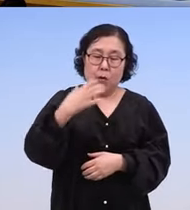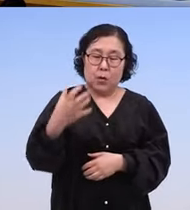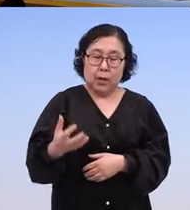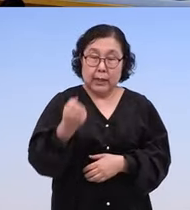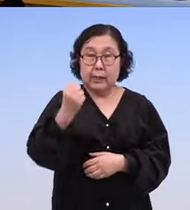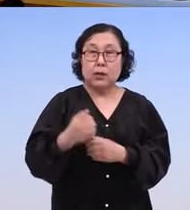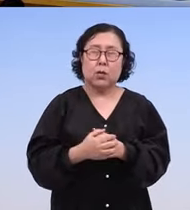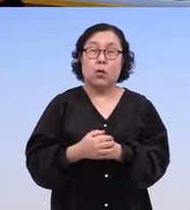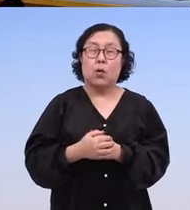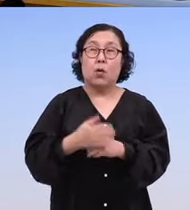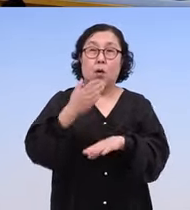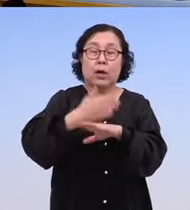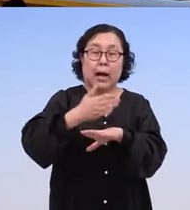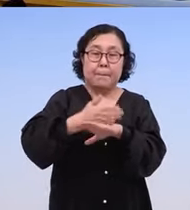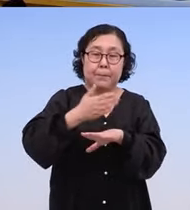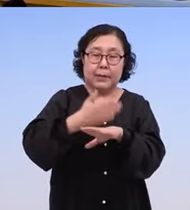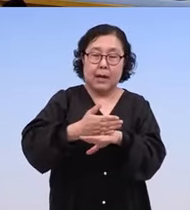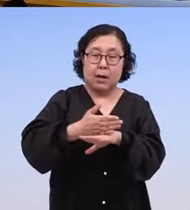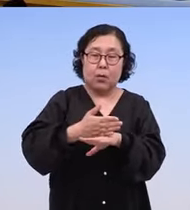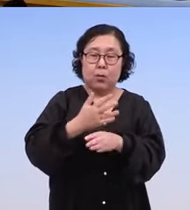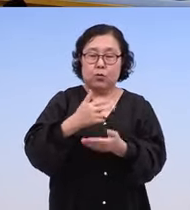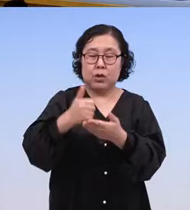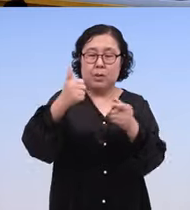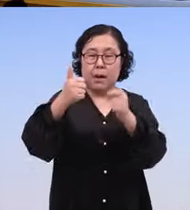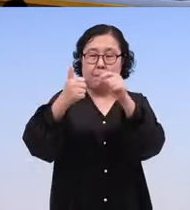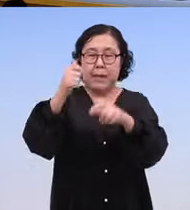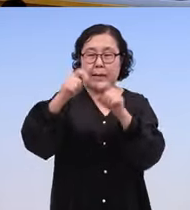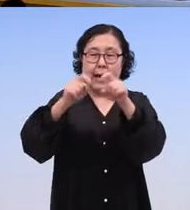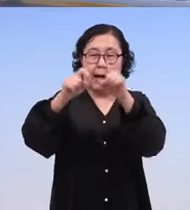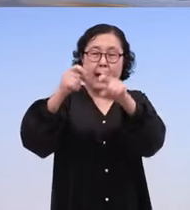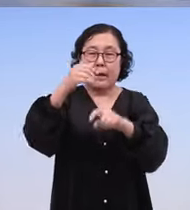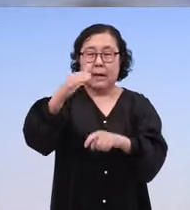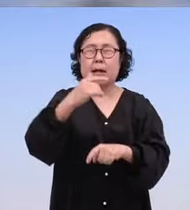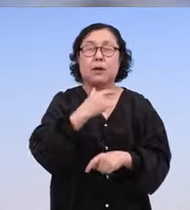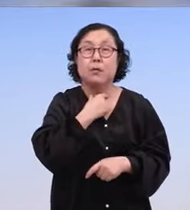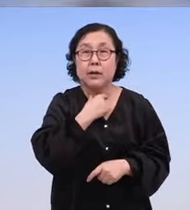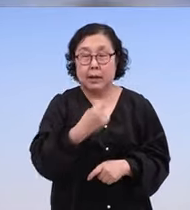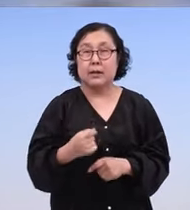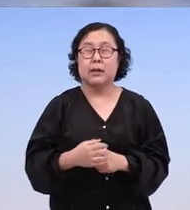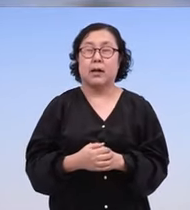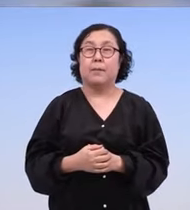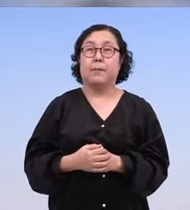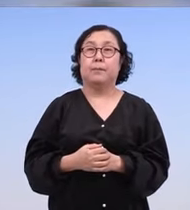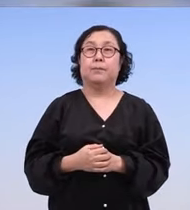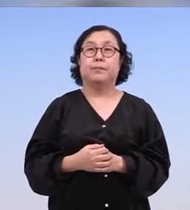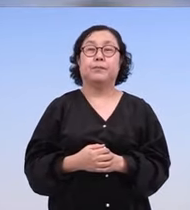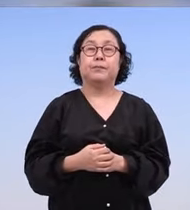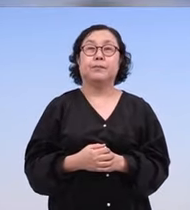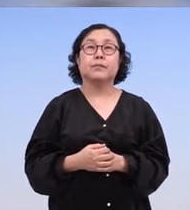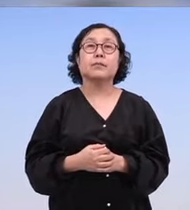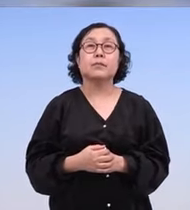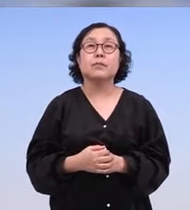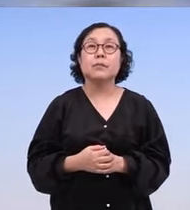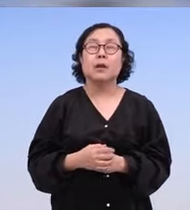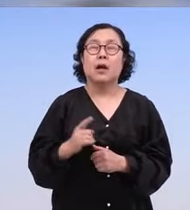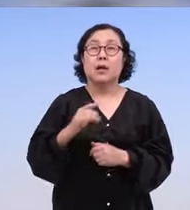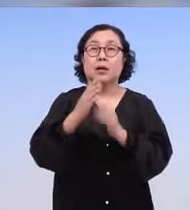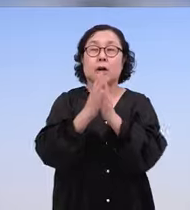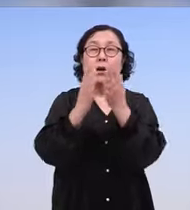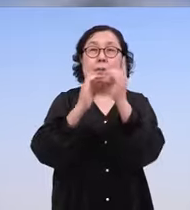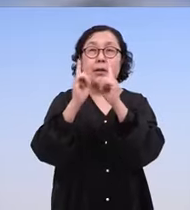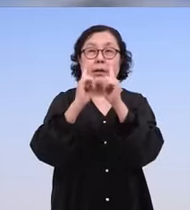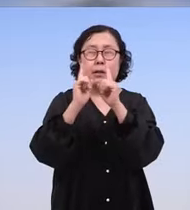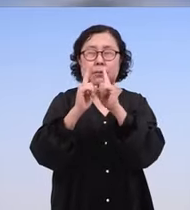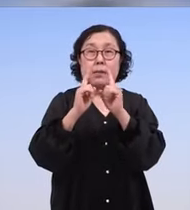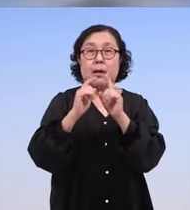나는 감사로 주님 앞에 나가는 그런 계기가 되게 하겠다. 이런 의지를 피력하는 거 아닙니까? 그래서 이